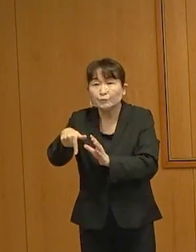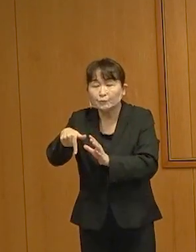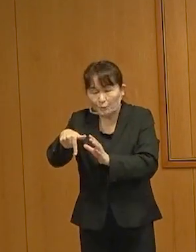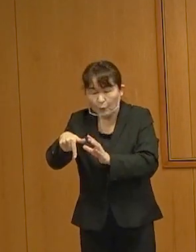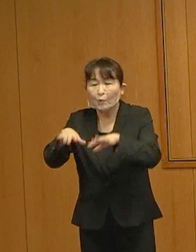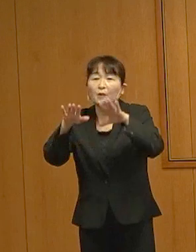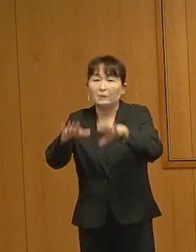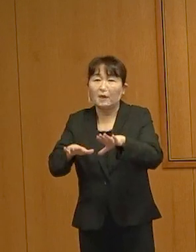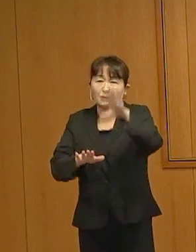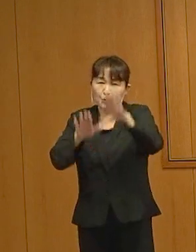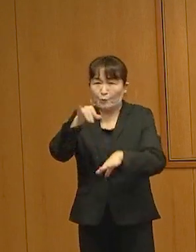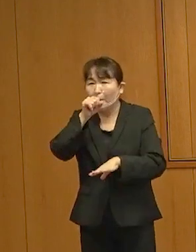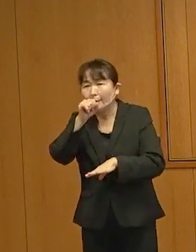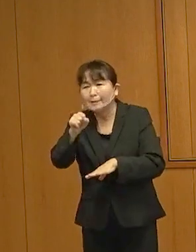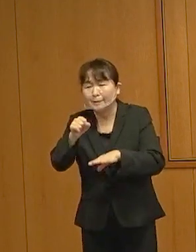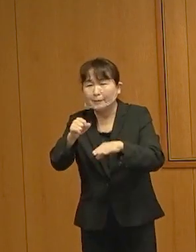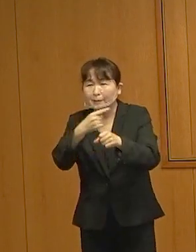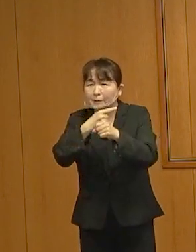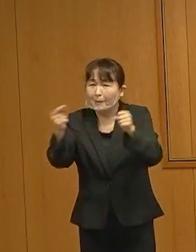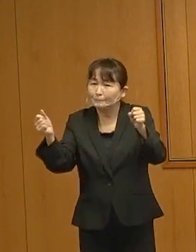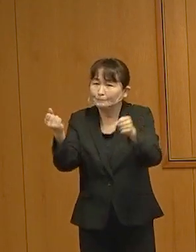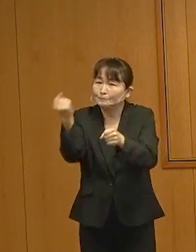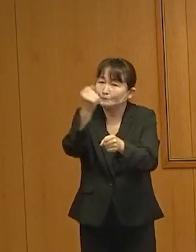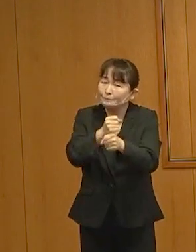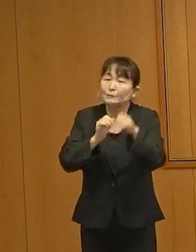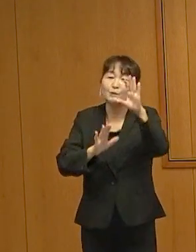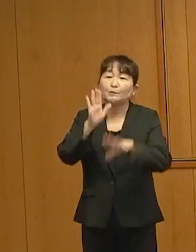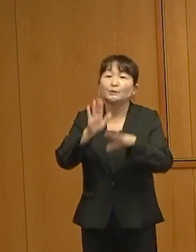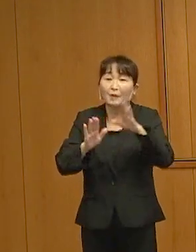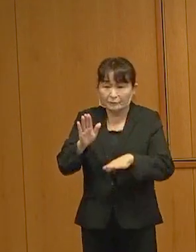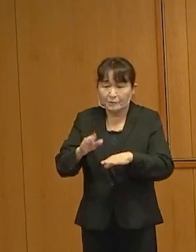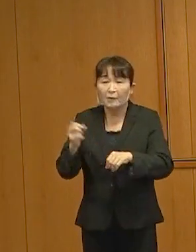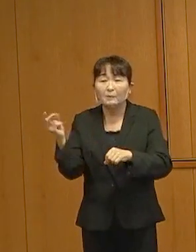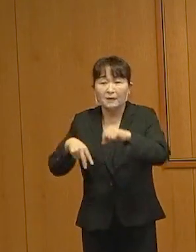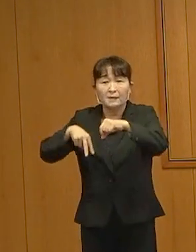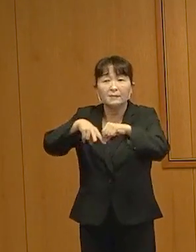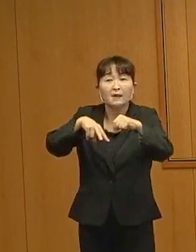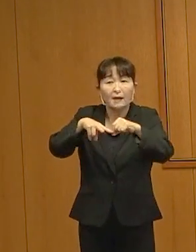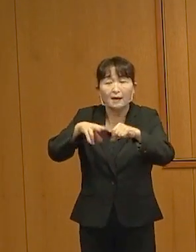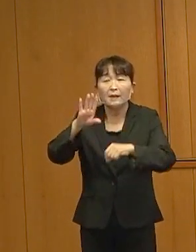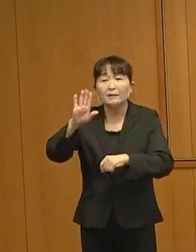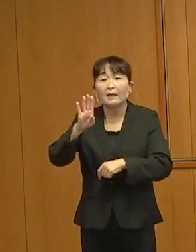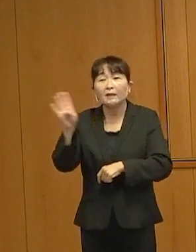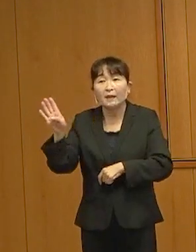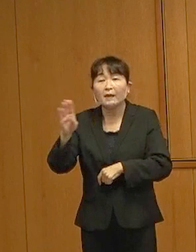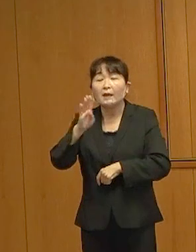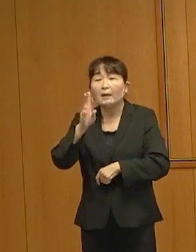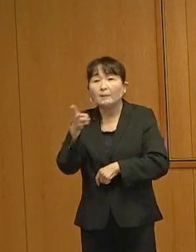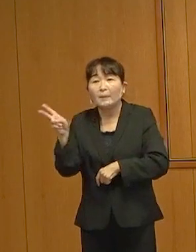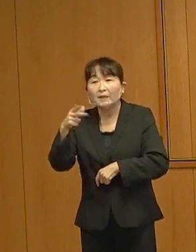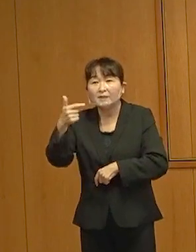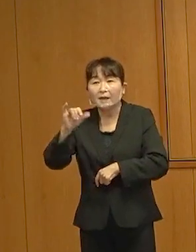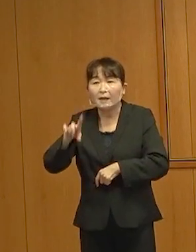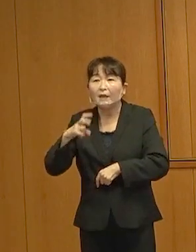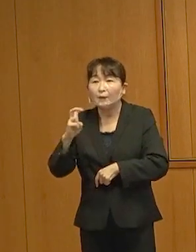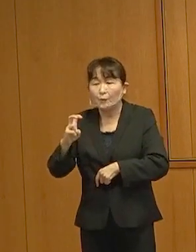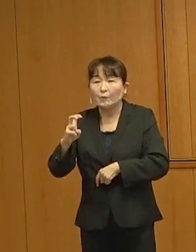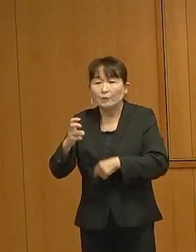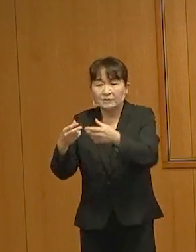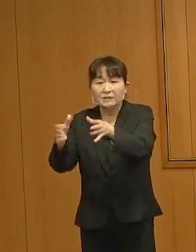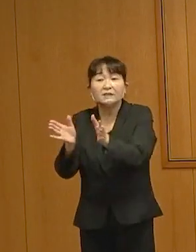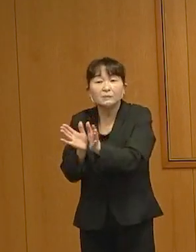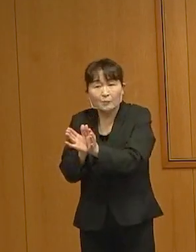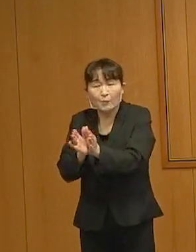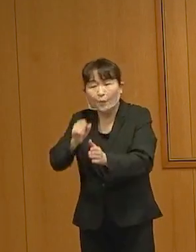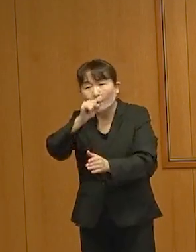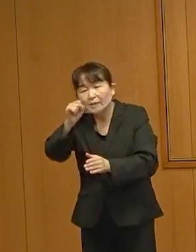ジャロ宮崎も直近5試合で4勝1敗と快進撃を続けておりまして、第2位に浮上しております